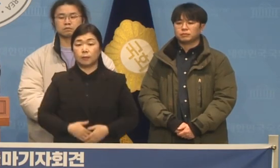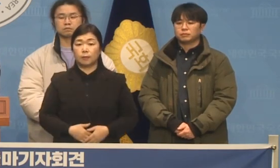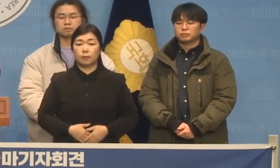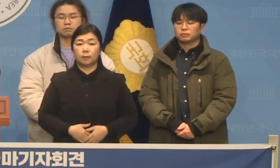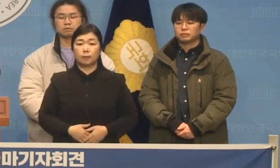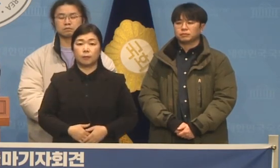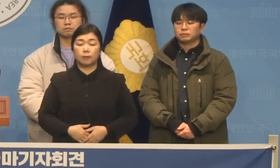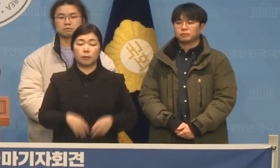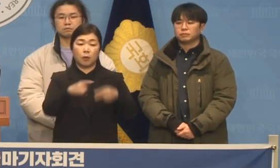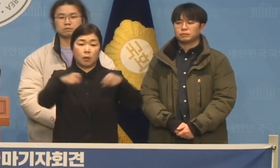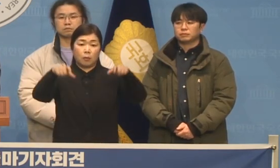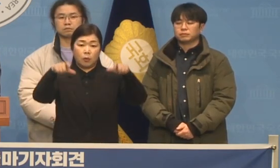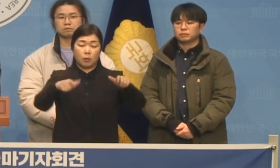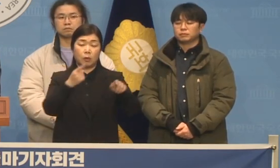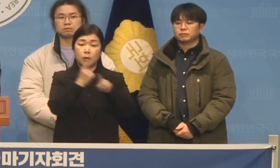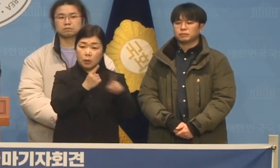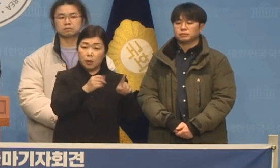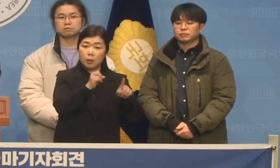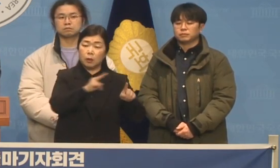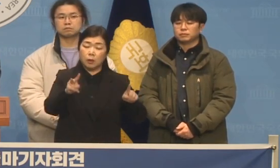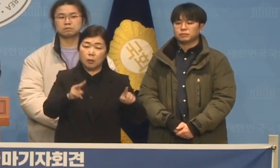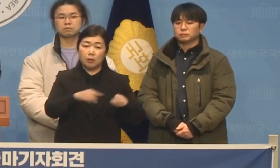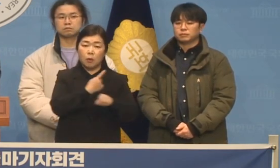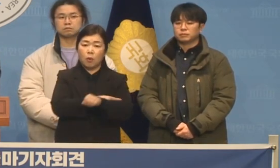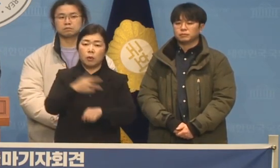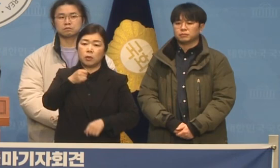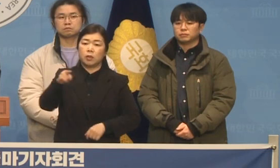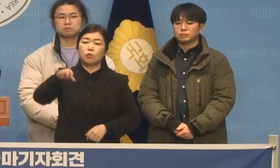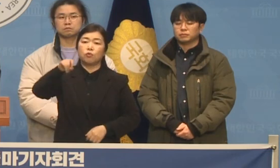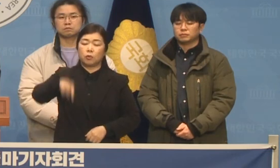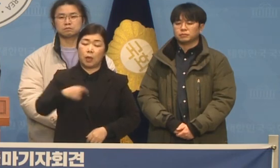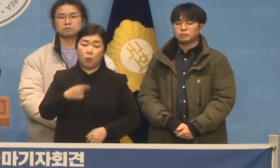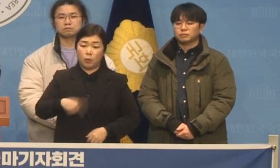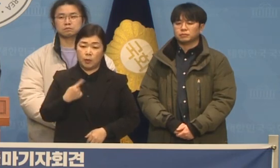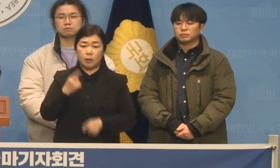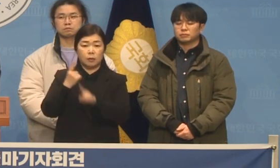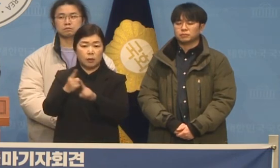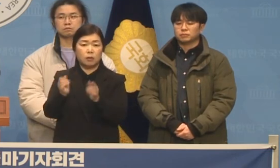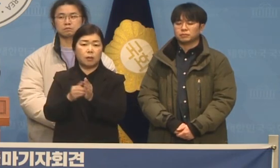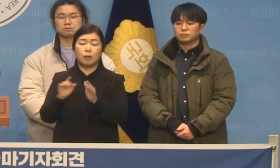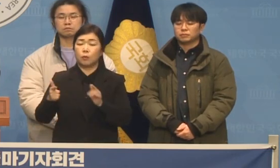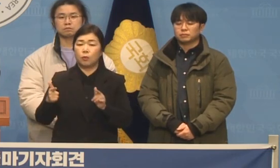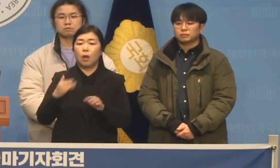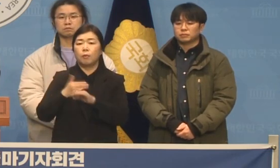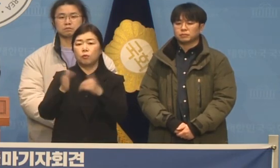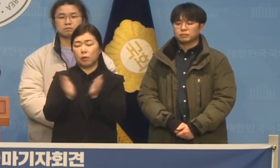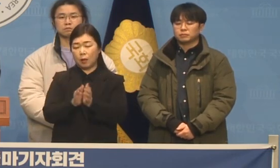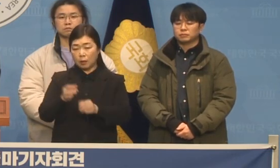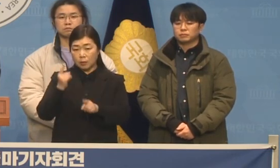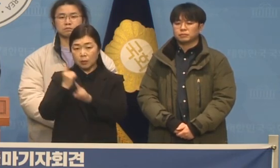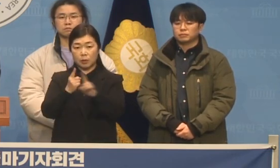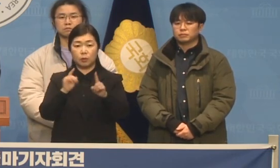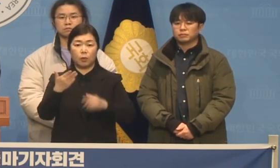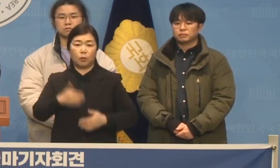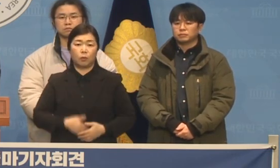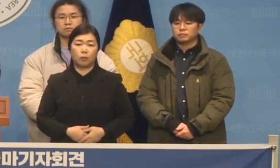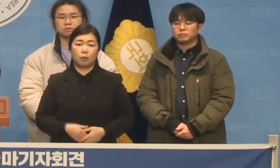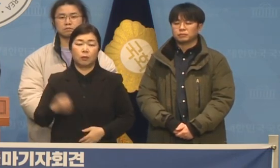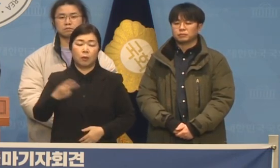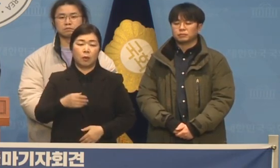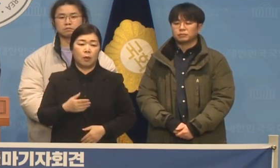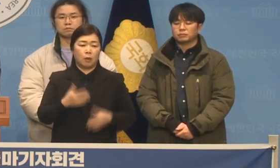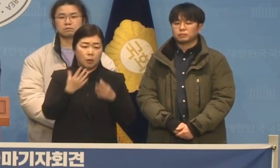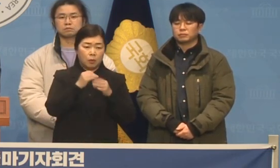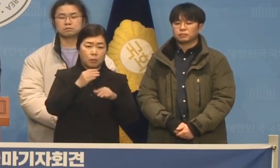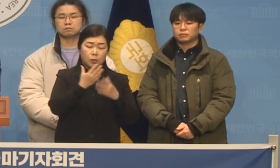서대문에서의 승리가 권지웅의 승리로 그치는 것이 아니라 민주당의 승리 그리고 소외된 시민들의